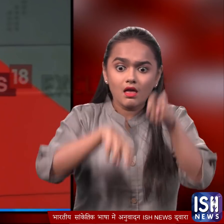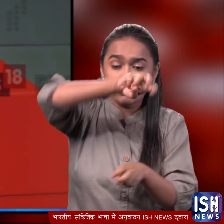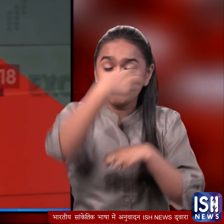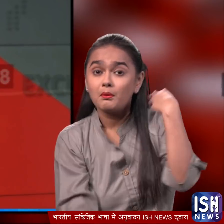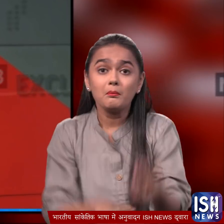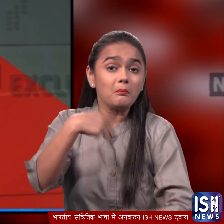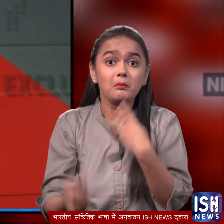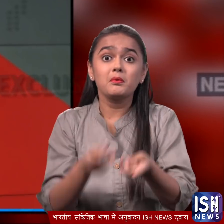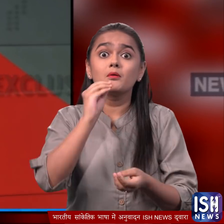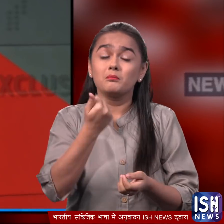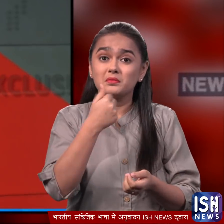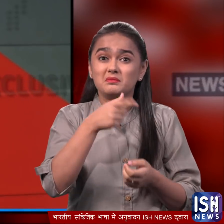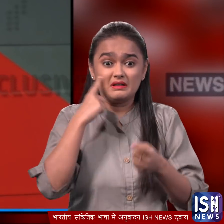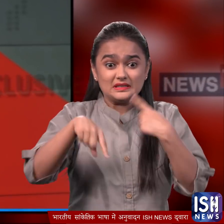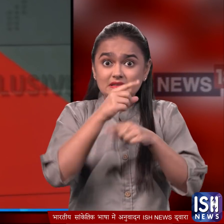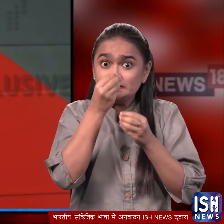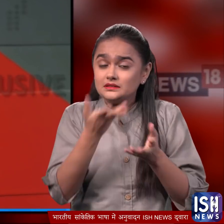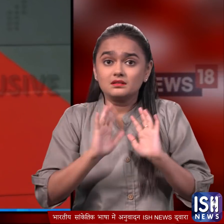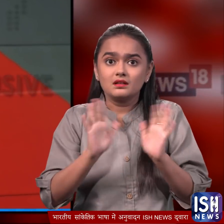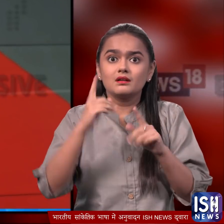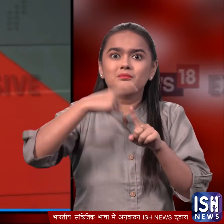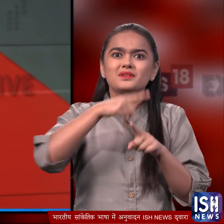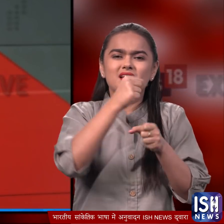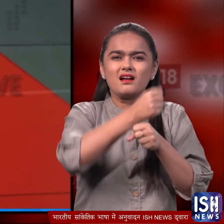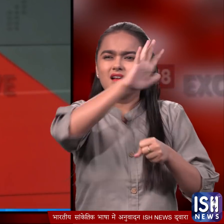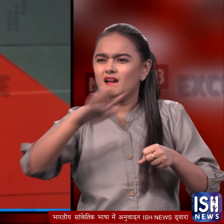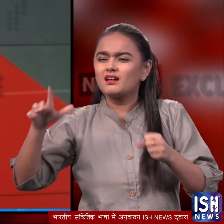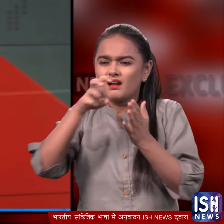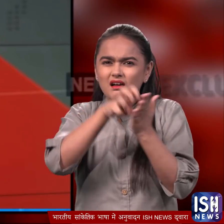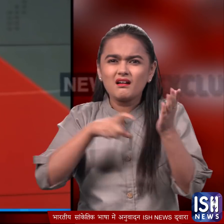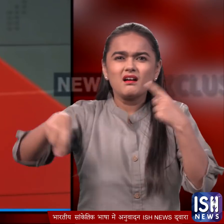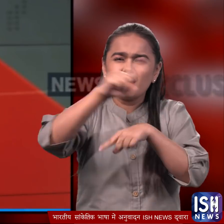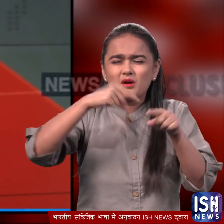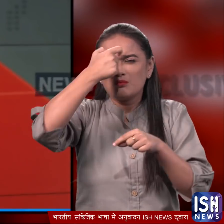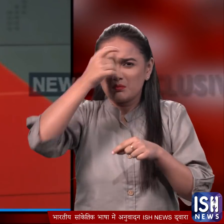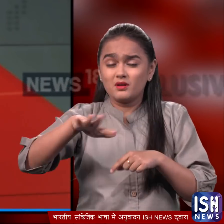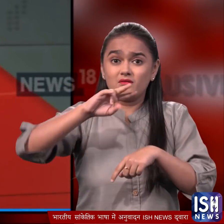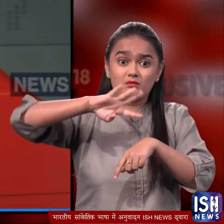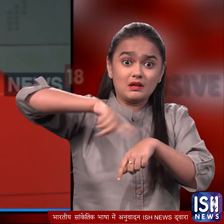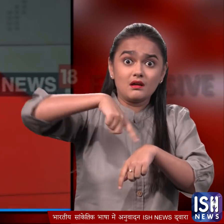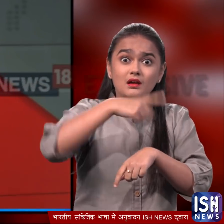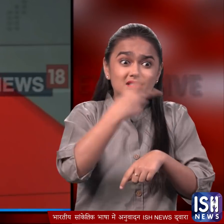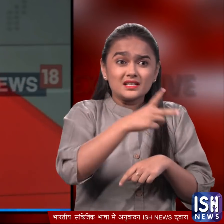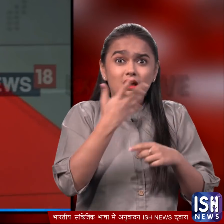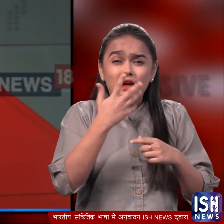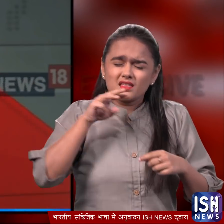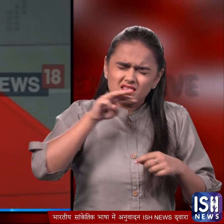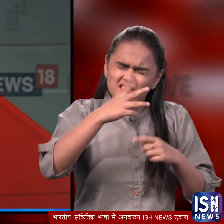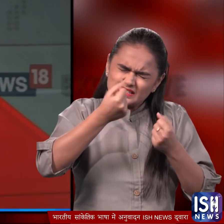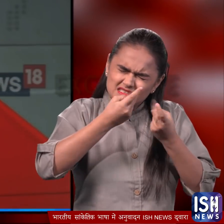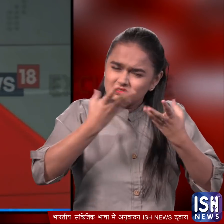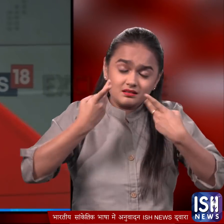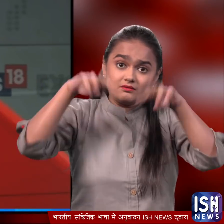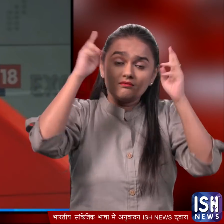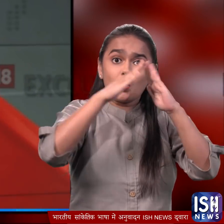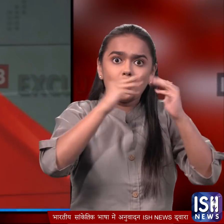है, जिसकी मार छपरा में गंगा किनारे बसे गांवों को झेलना पड़ रहा है, जहां 24 घंटे में 2.5 दर्जन मकान गंगा में समा गए। जबकि